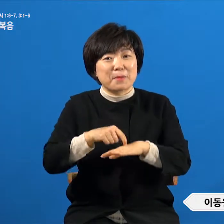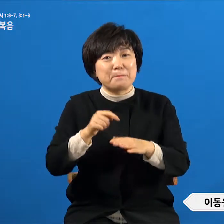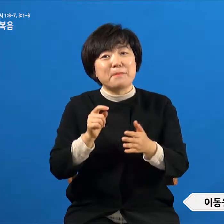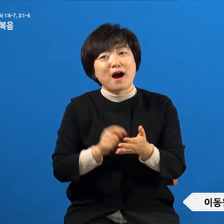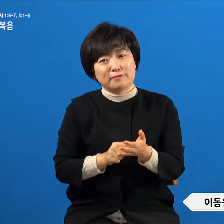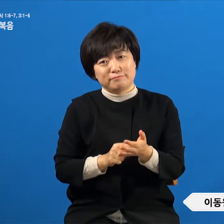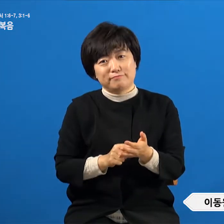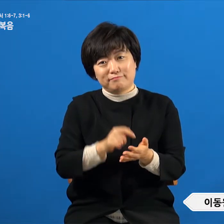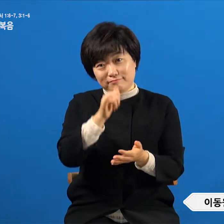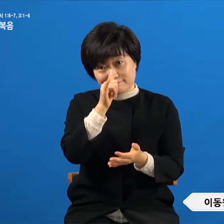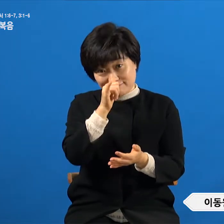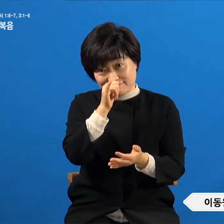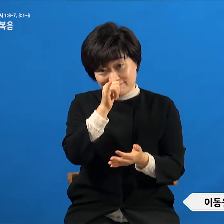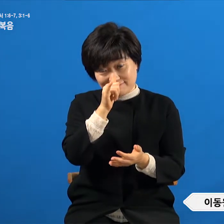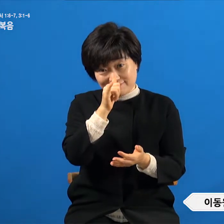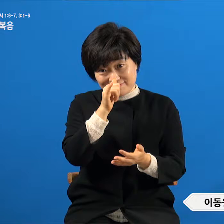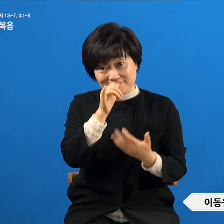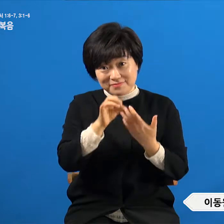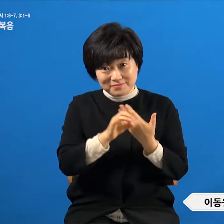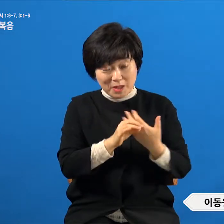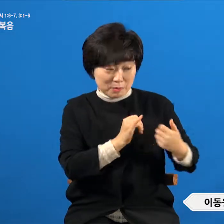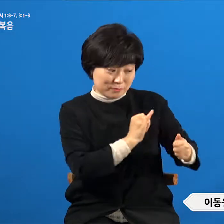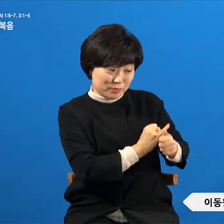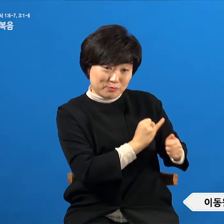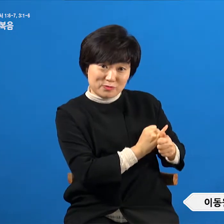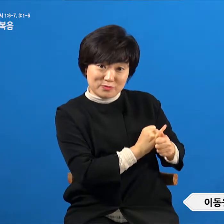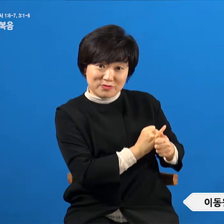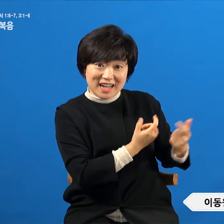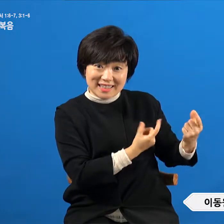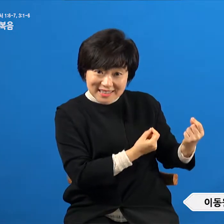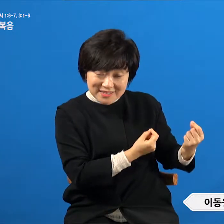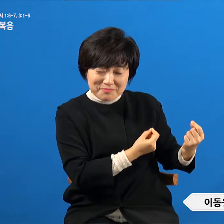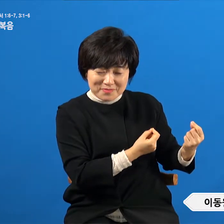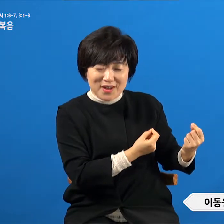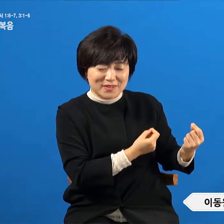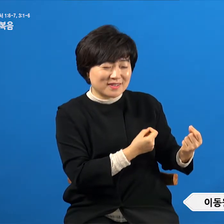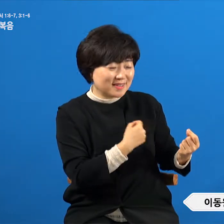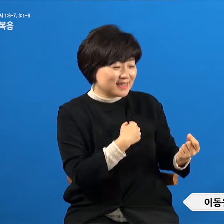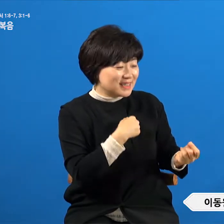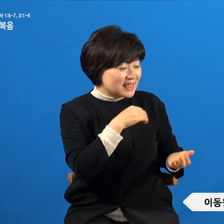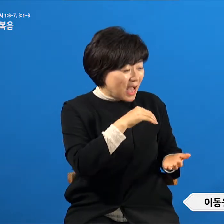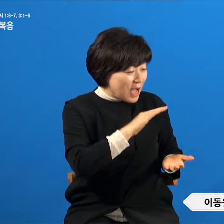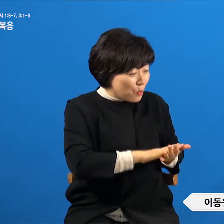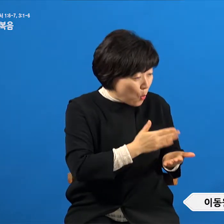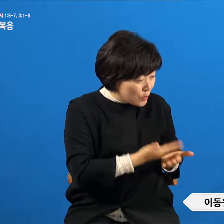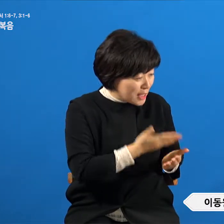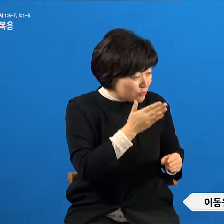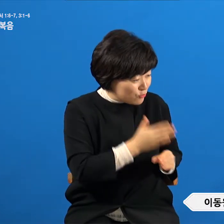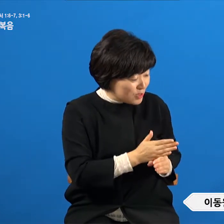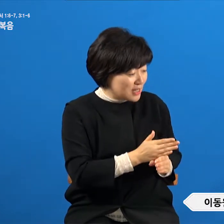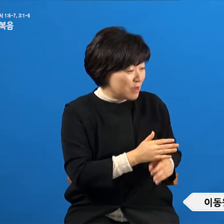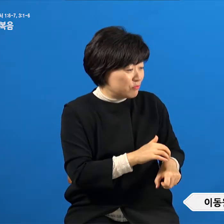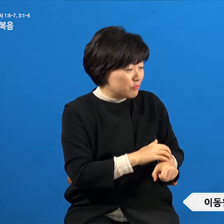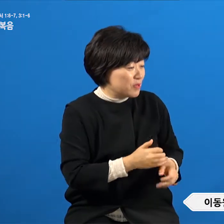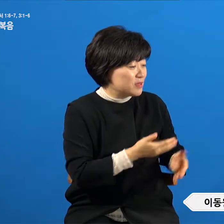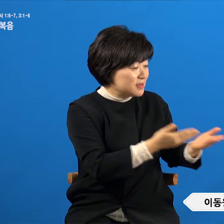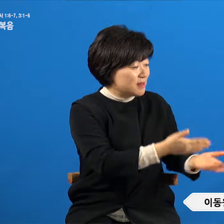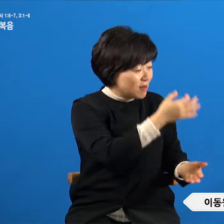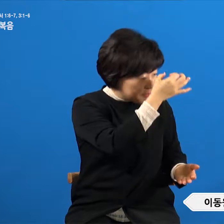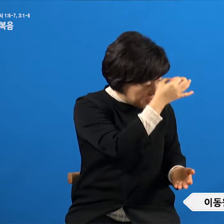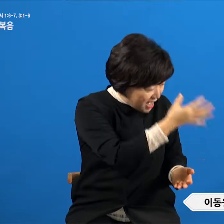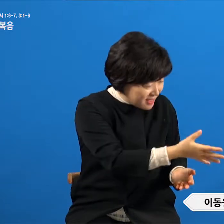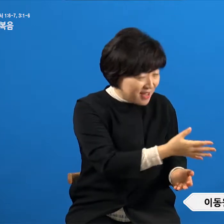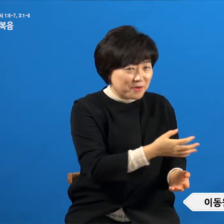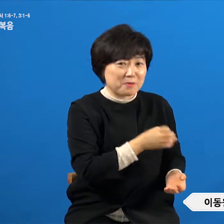그런 마음이 있으면, 옆에 같이 사는 사람 오셨으면, 여보, 공사 중이라 불편을 끼쳐 죄송했어요. 한번 해보세요. 다